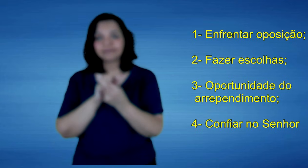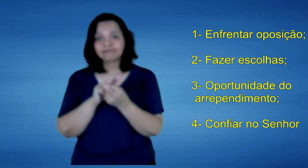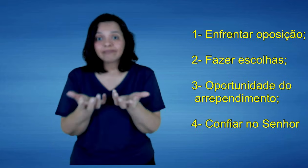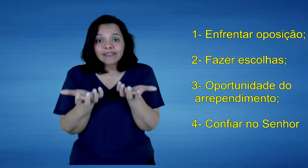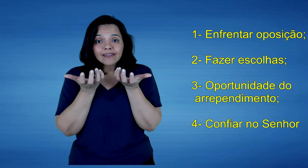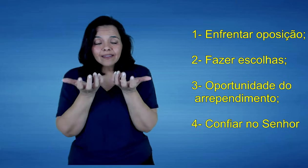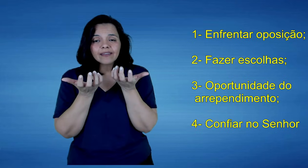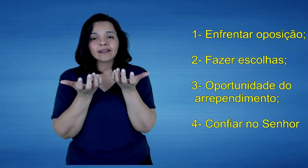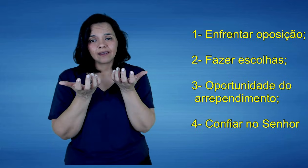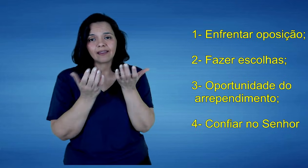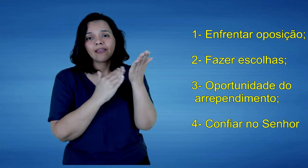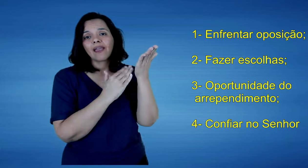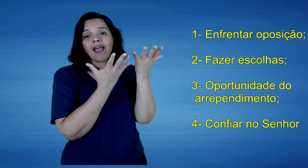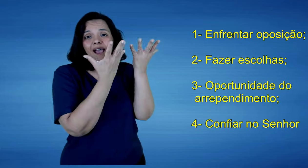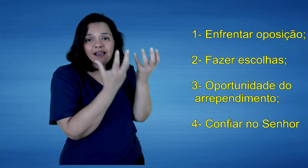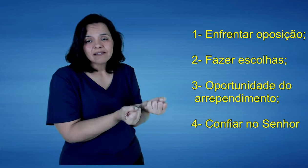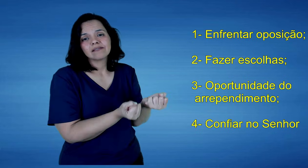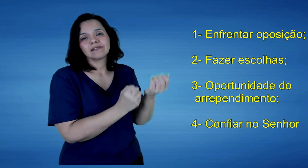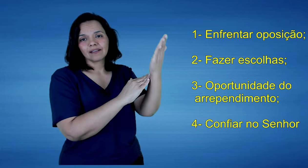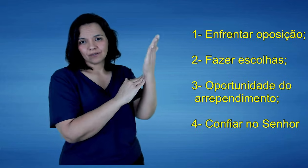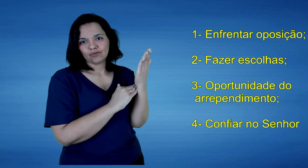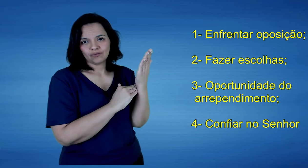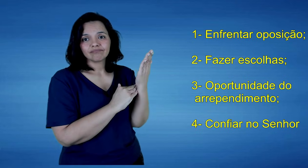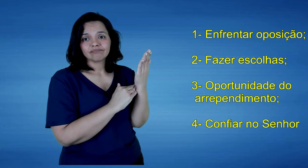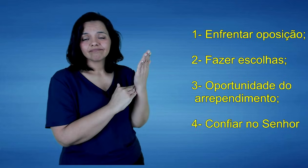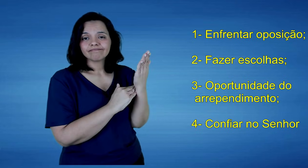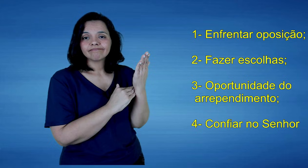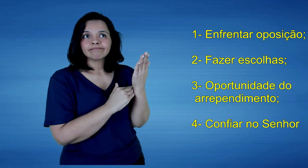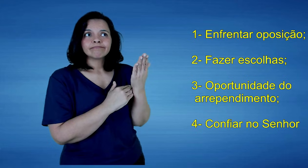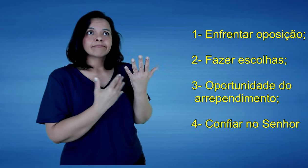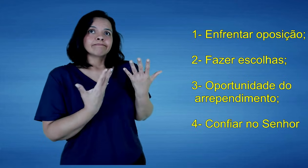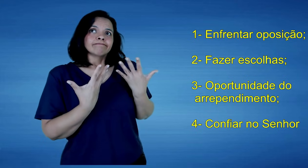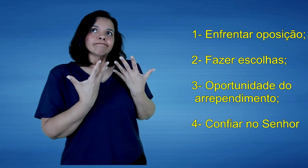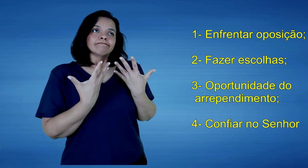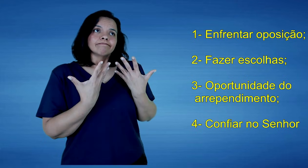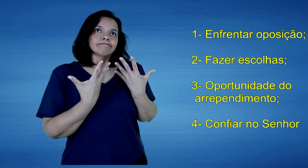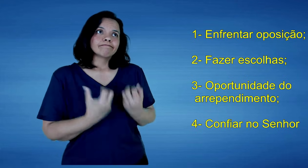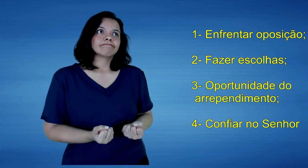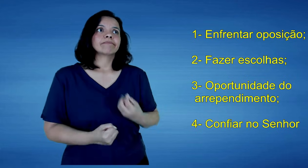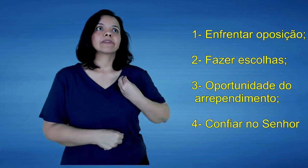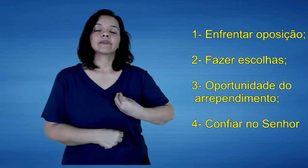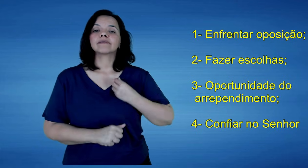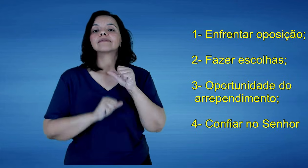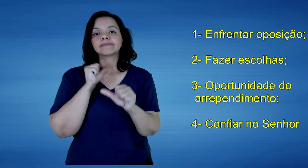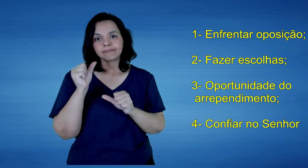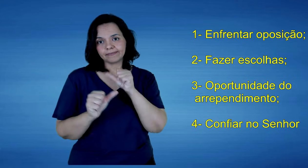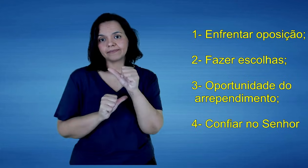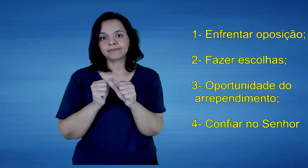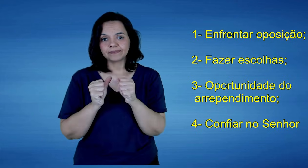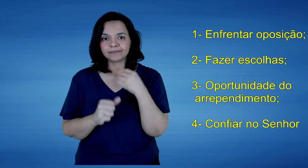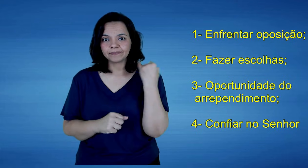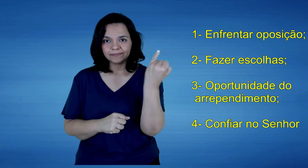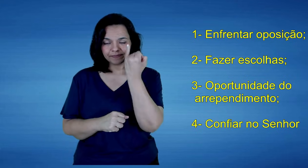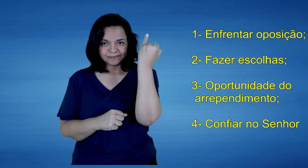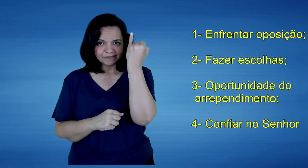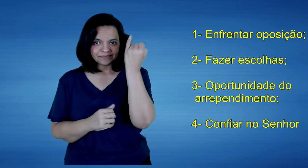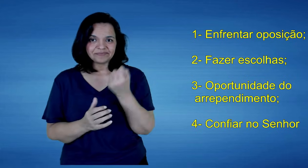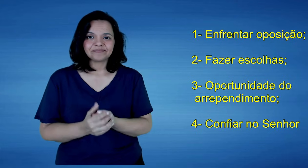isso, nós precisamos nos arrepender. Nós precisamos aceitar a ajuda dele e mudar a nossa